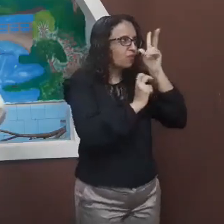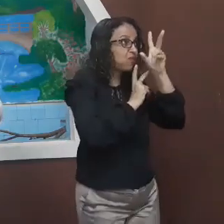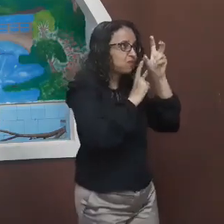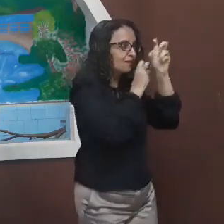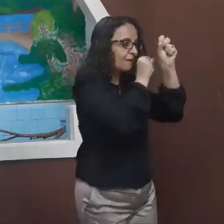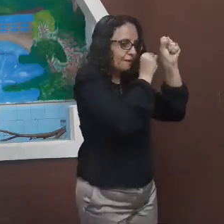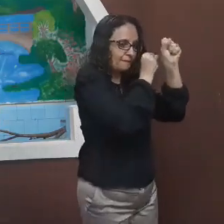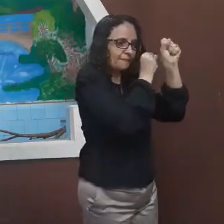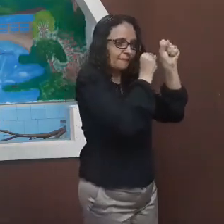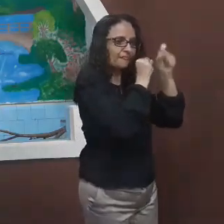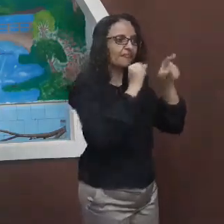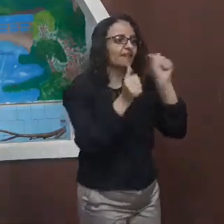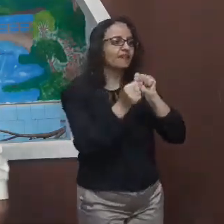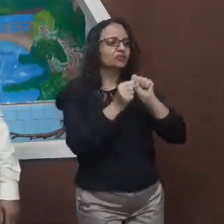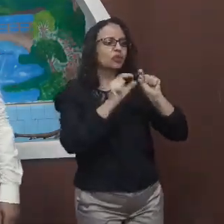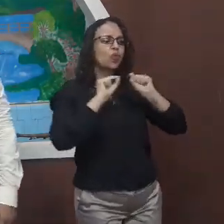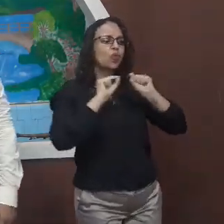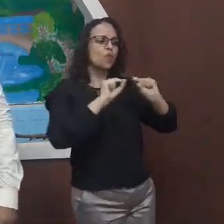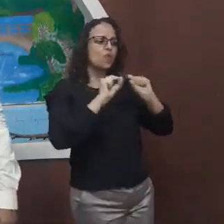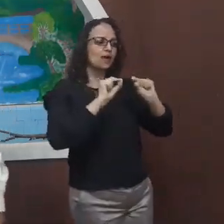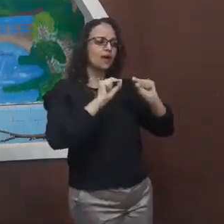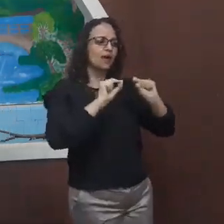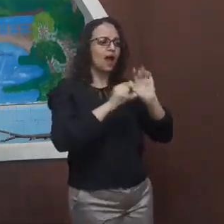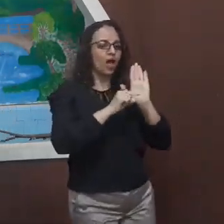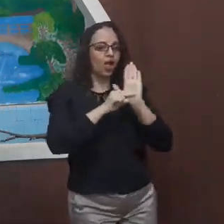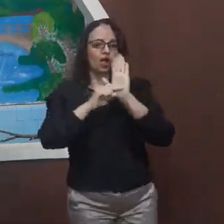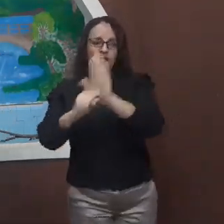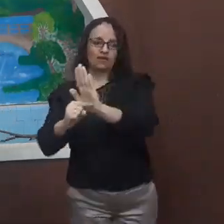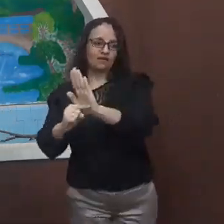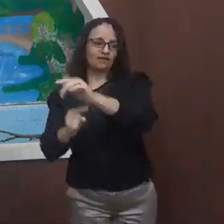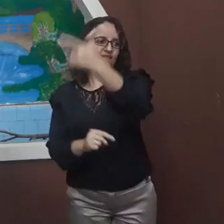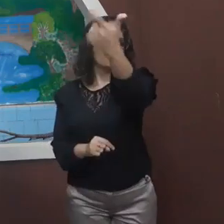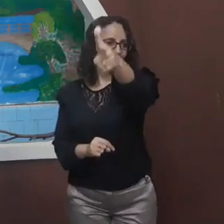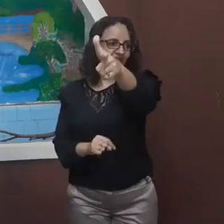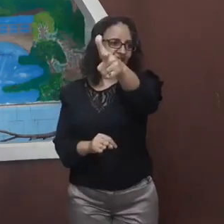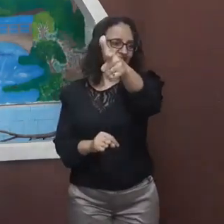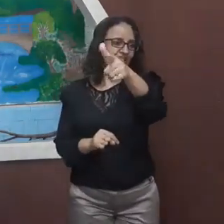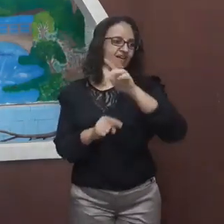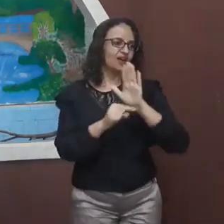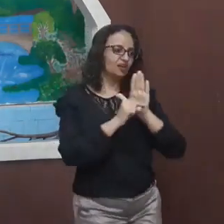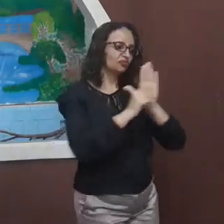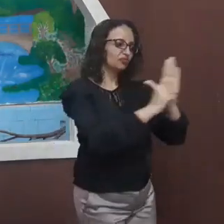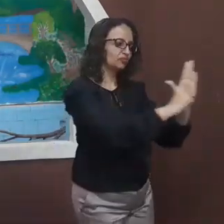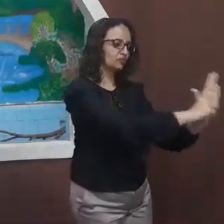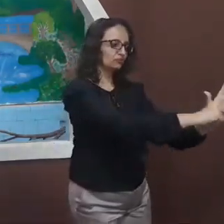fortalecido, você vai fazer o quê? Fortalecer os seus irmãos. Então sabe por